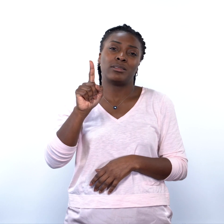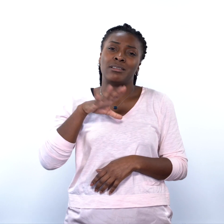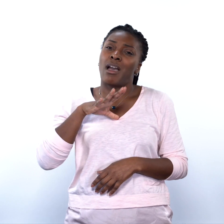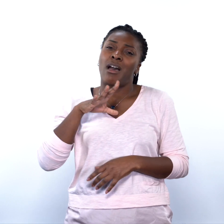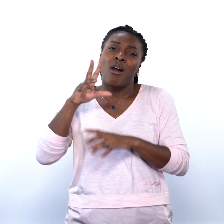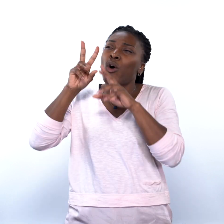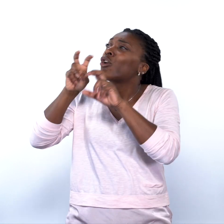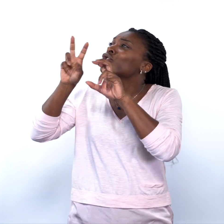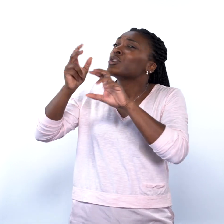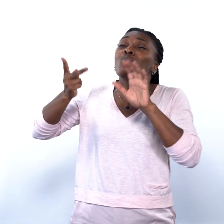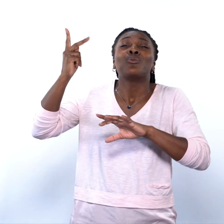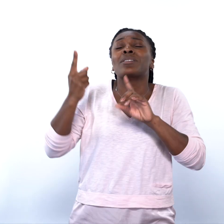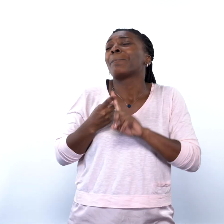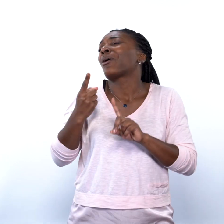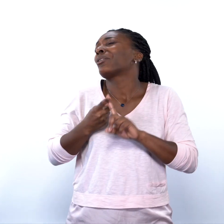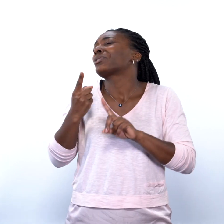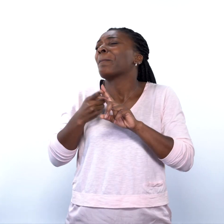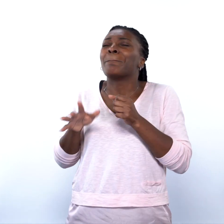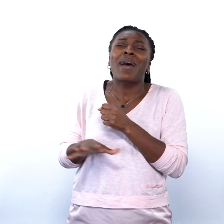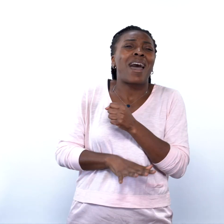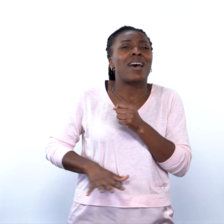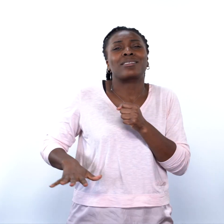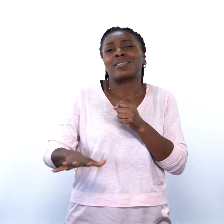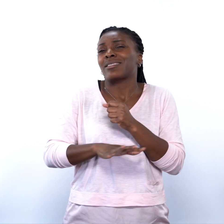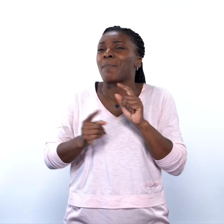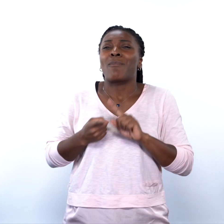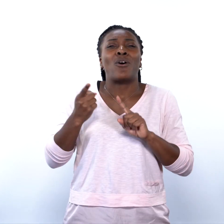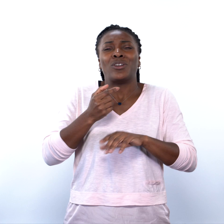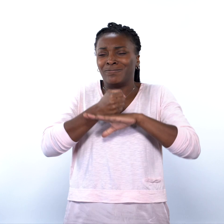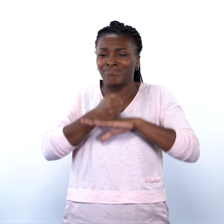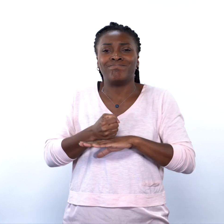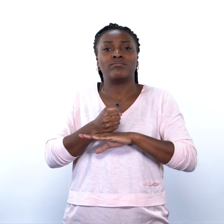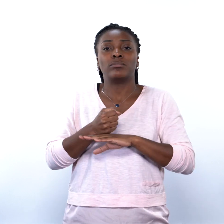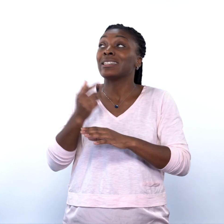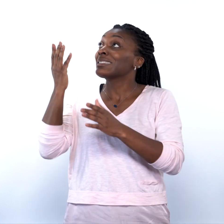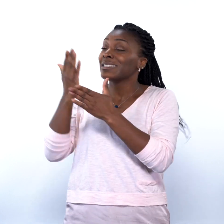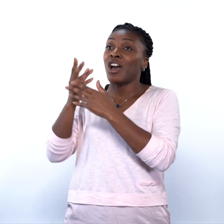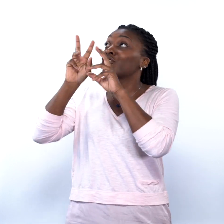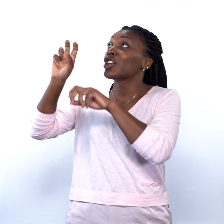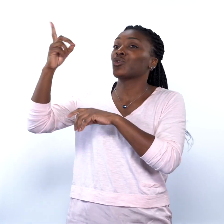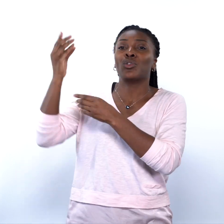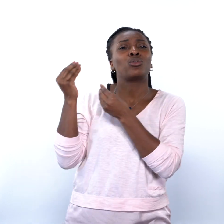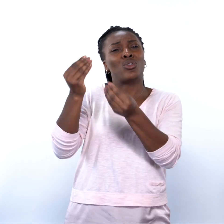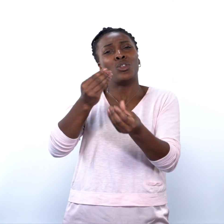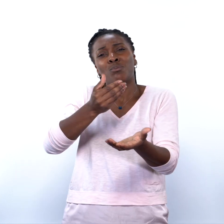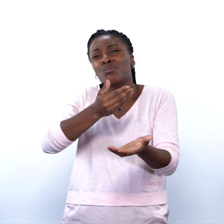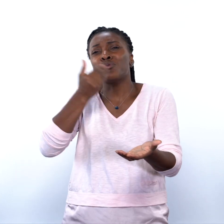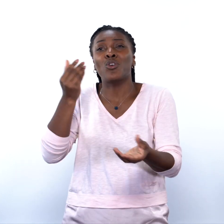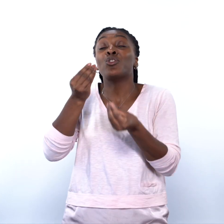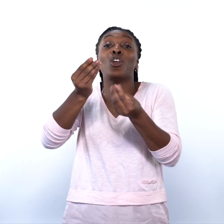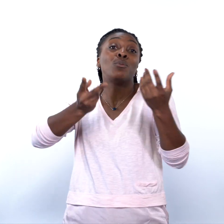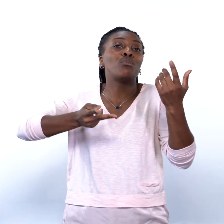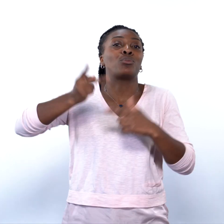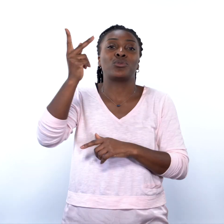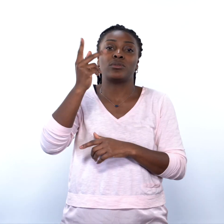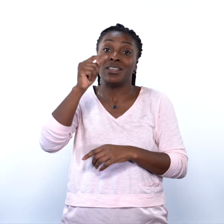qui est beaucoup plus importante, beaucoup plus fondamentale et qui va vous rapporter beaucoup plus, peut-être pas aujourd'hui, mais à long terme,